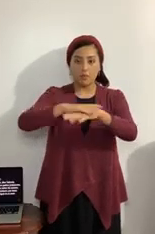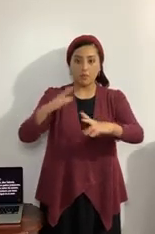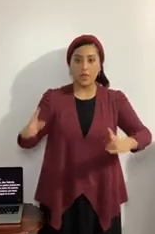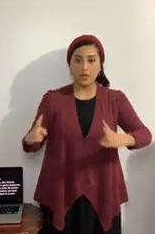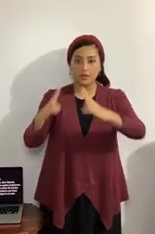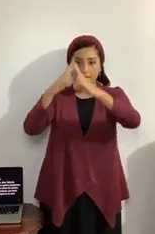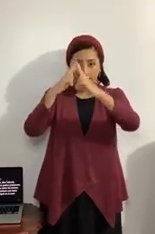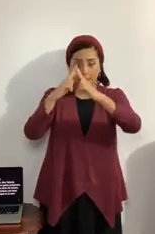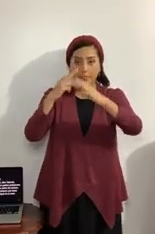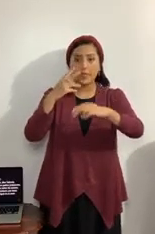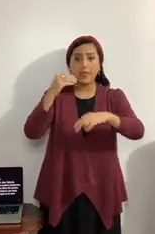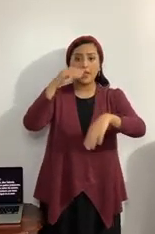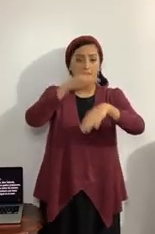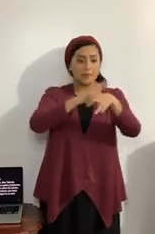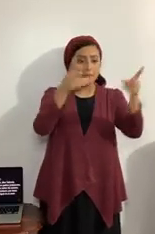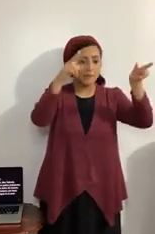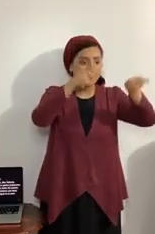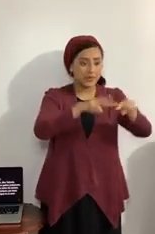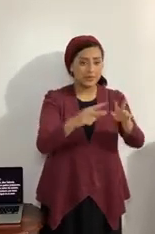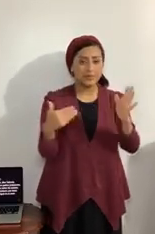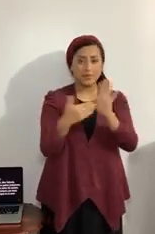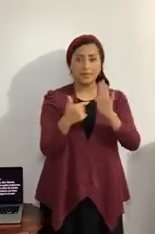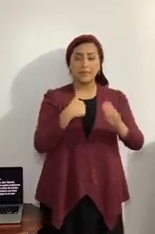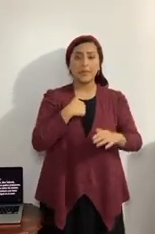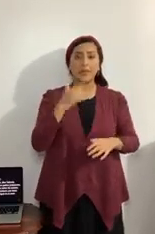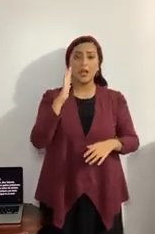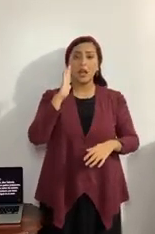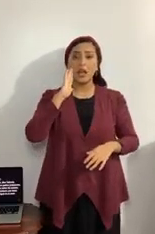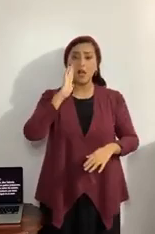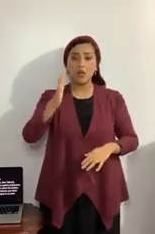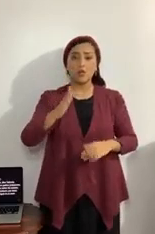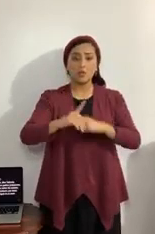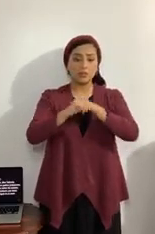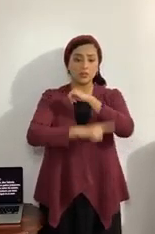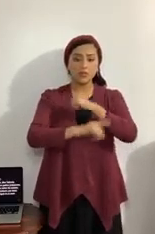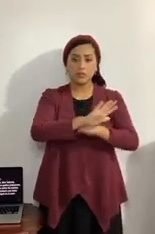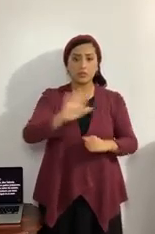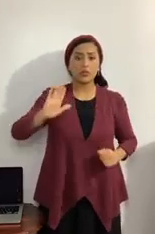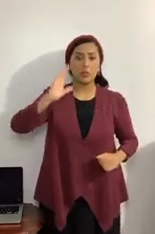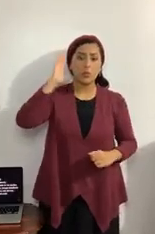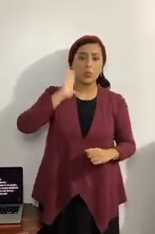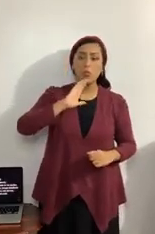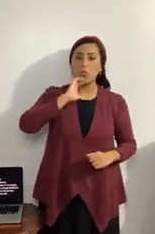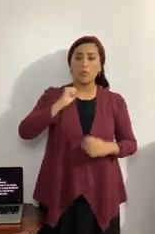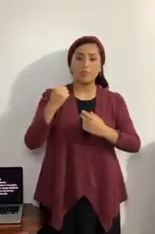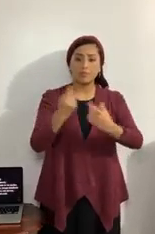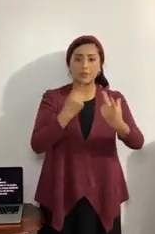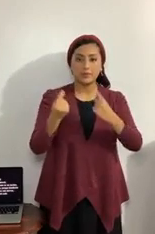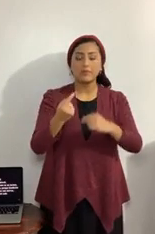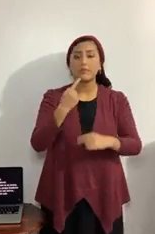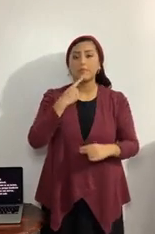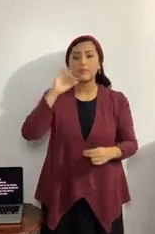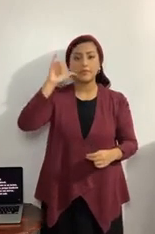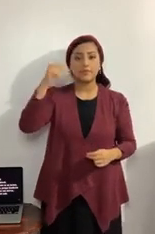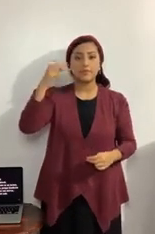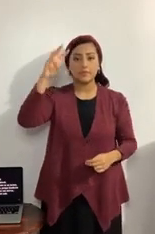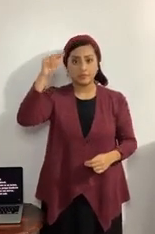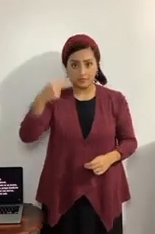y sobre los collados me afrentaron. Por tanto, yo les mediré su obra antigua en su seno. Así ha dicho Yahweh. Como si alguno